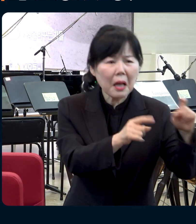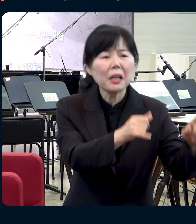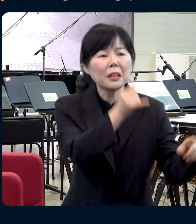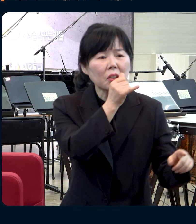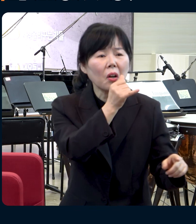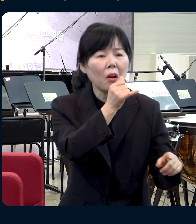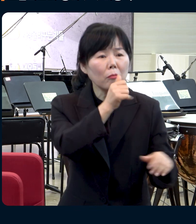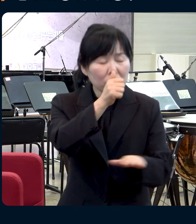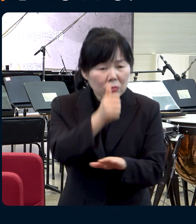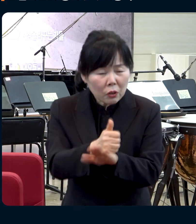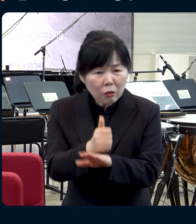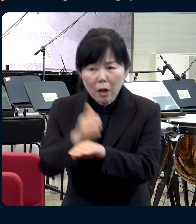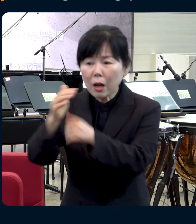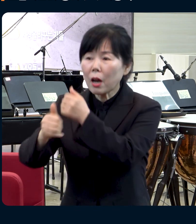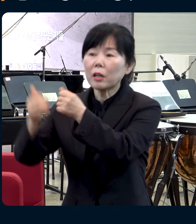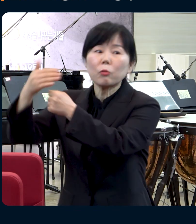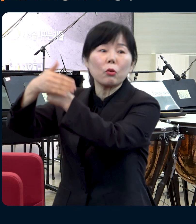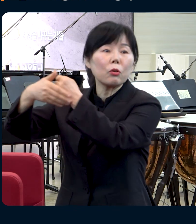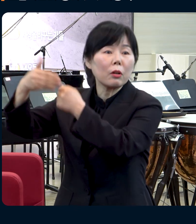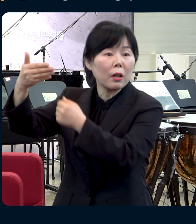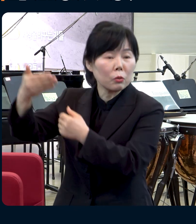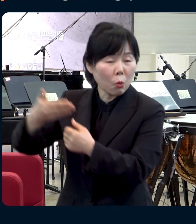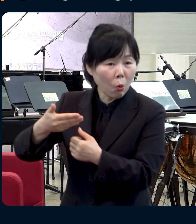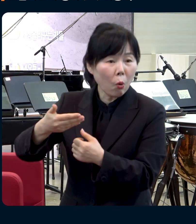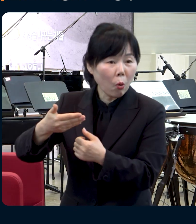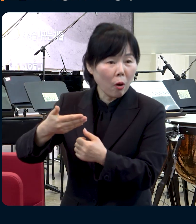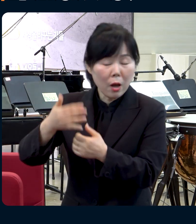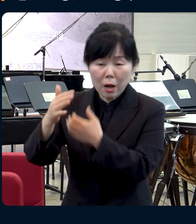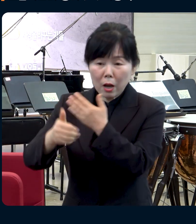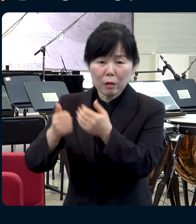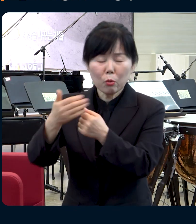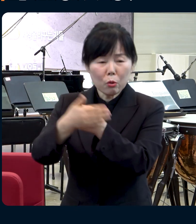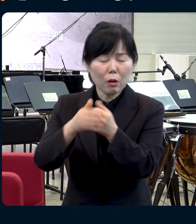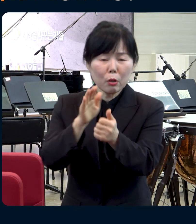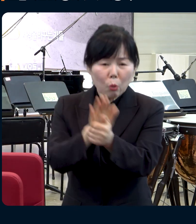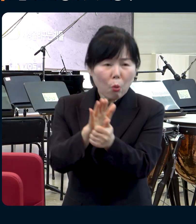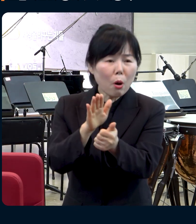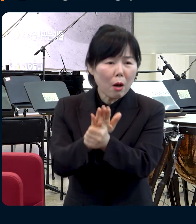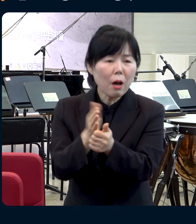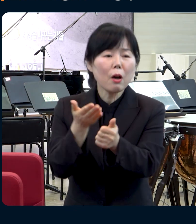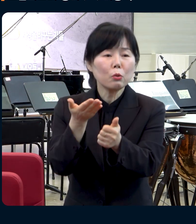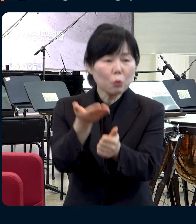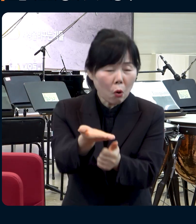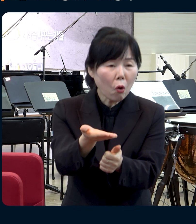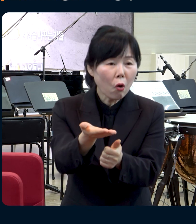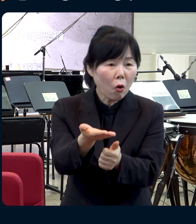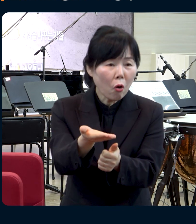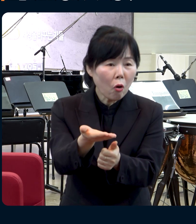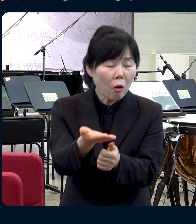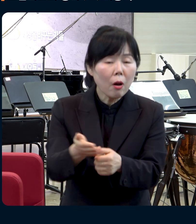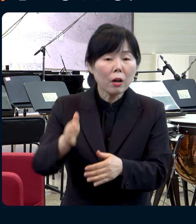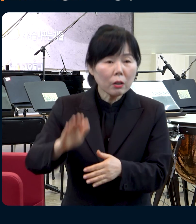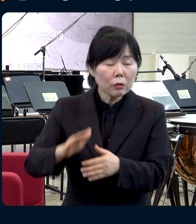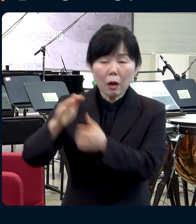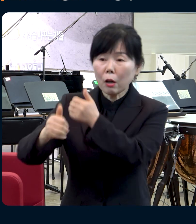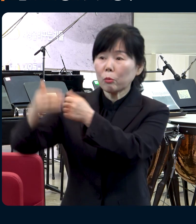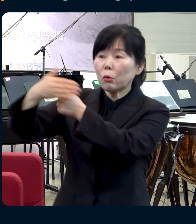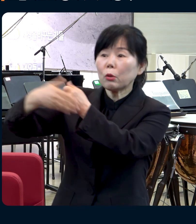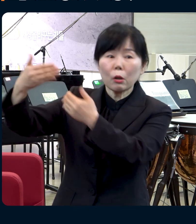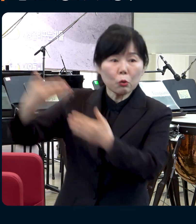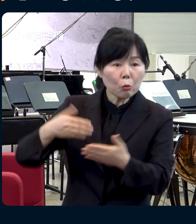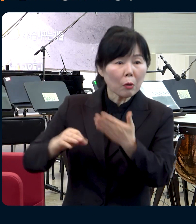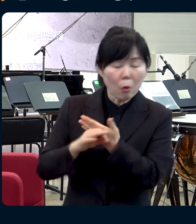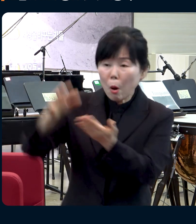그러다 보니까 우리 하나님께서 여러분의 삶 가운데 많은 것들, 풍성한 것을 막 주기 원하시는데 그것을 주시면은